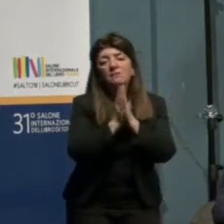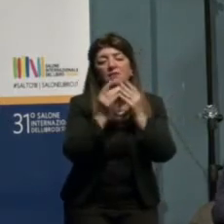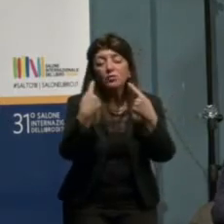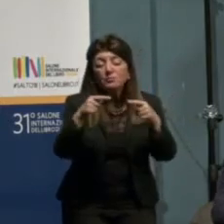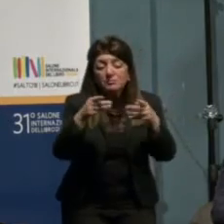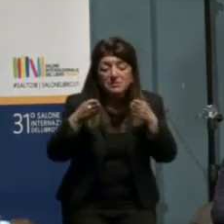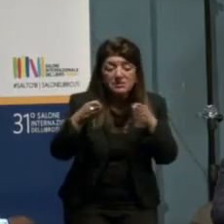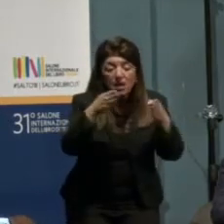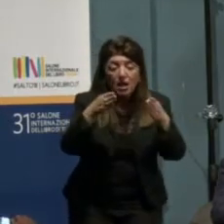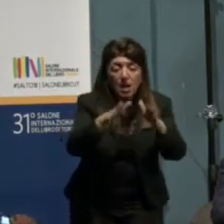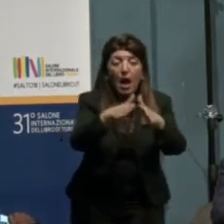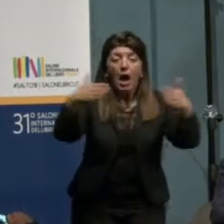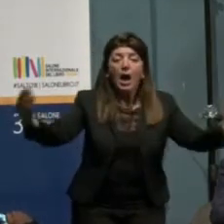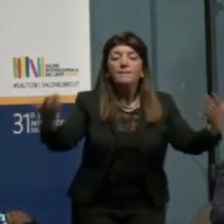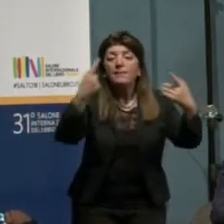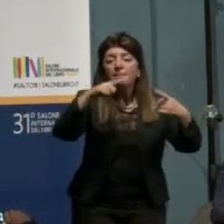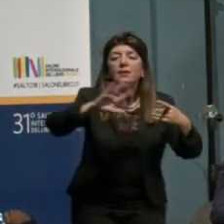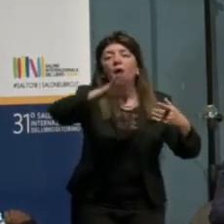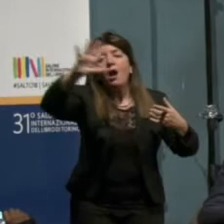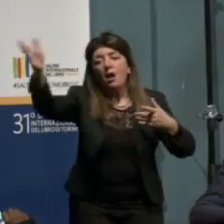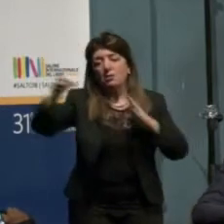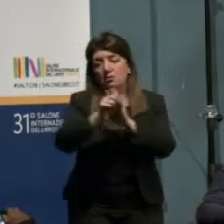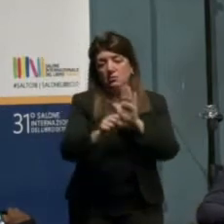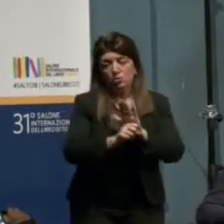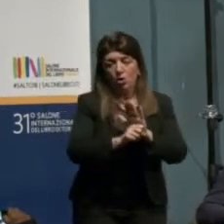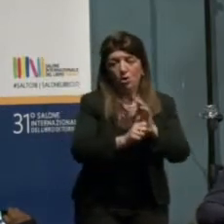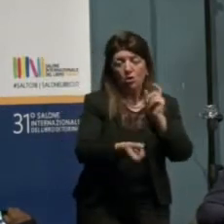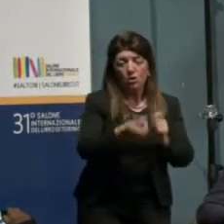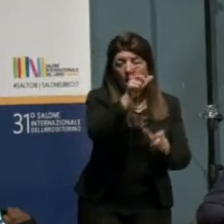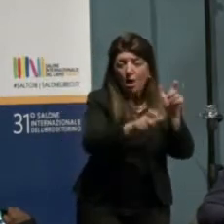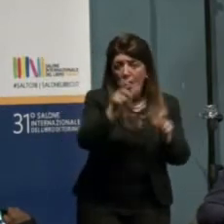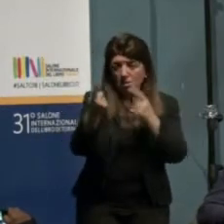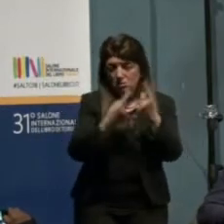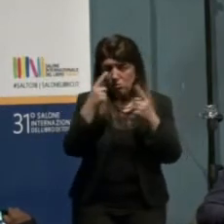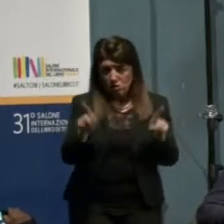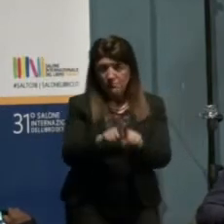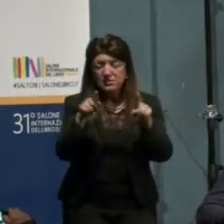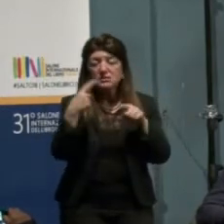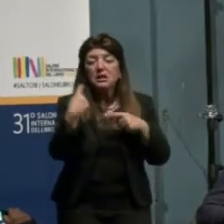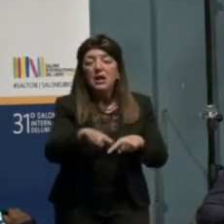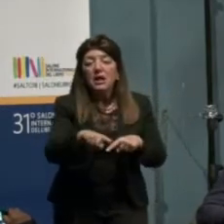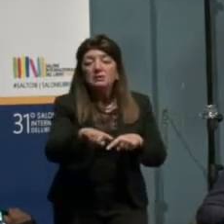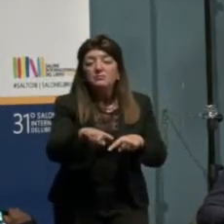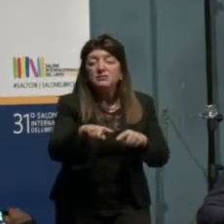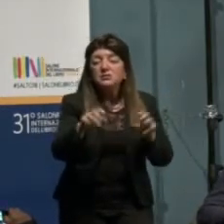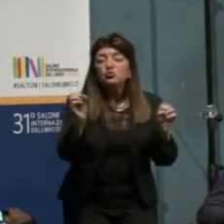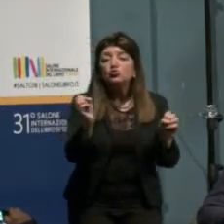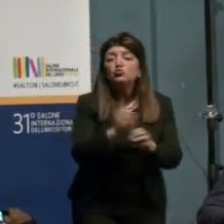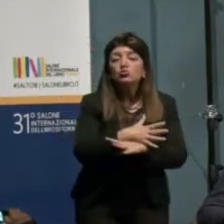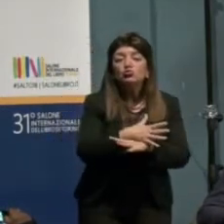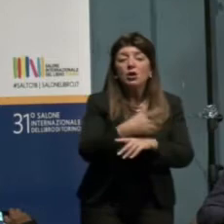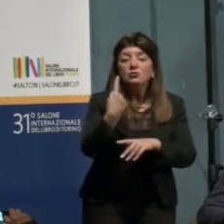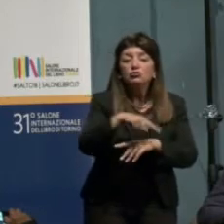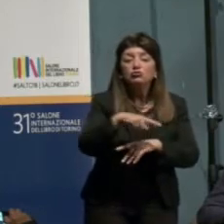storie perché è questo e di giulio dobbiamo ribaltare una c'è una certa mentalità